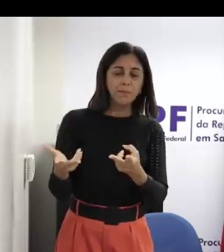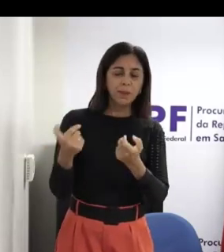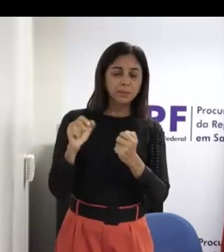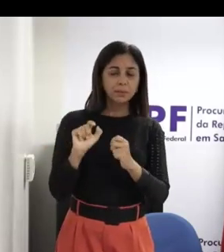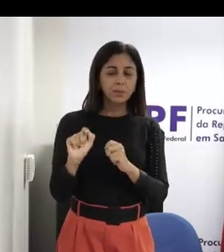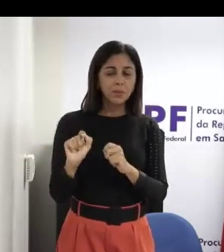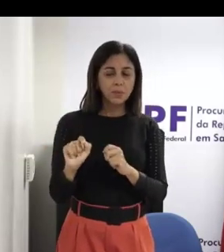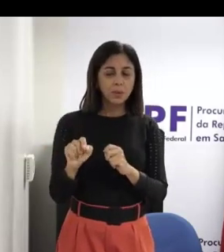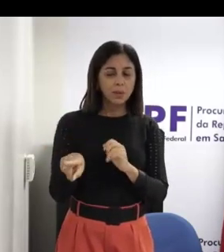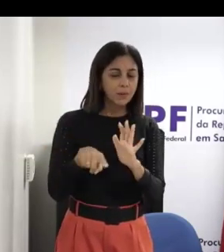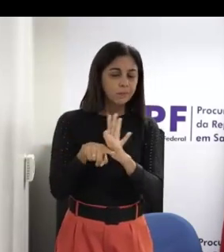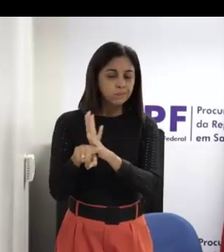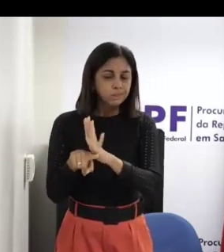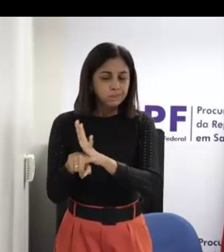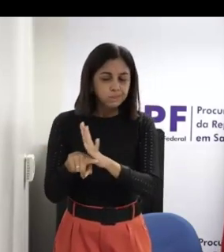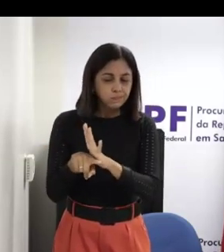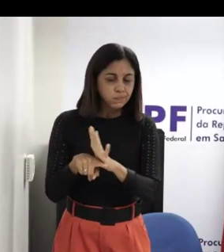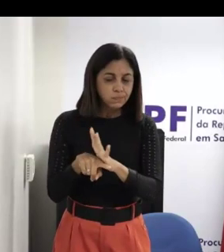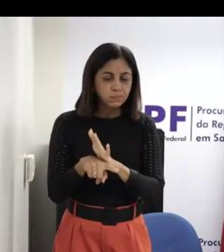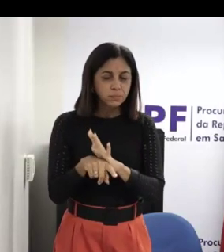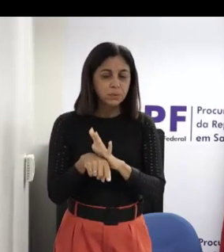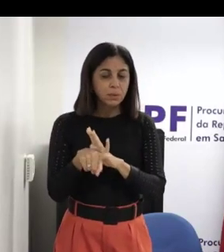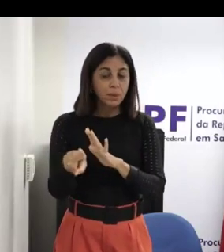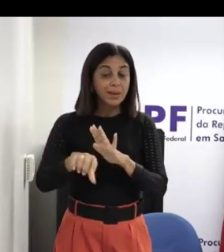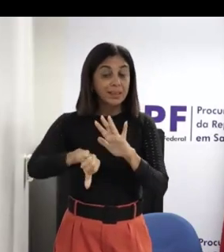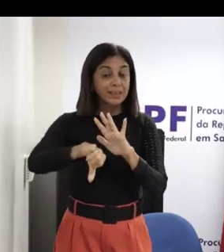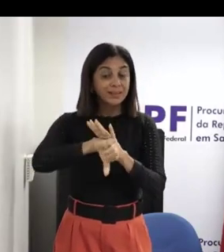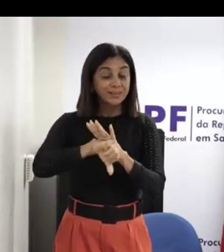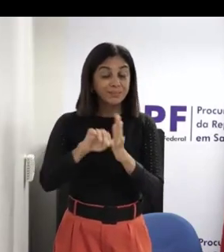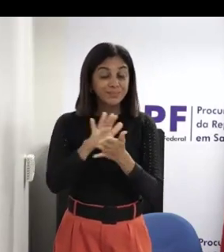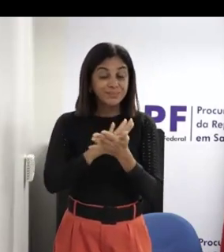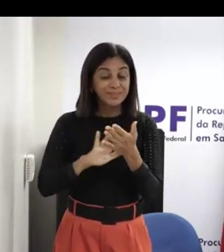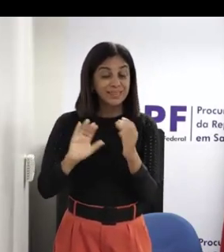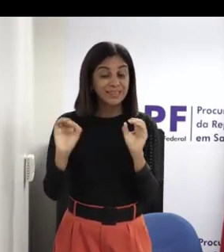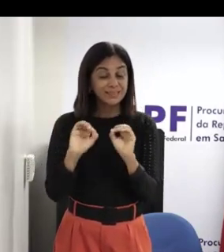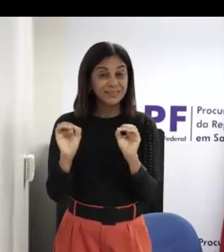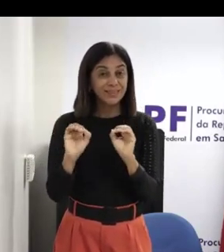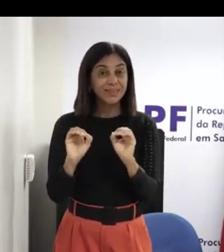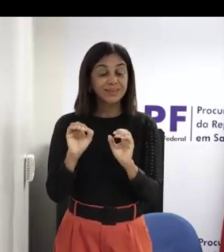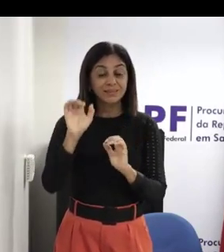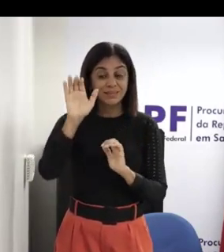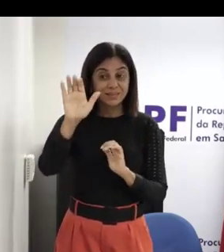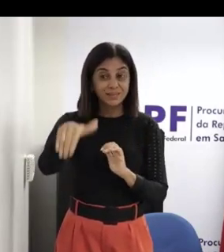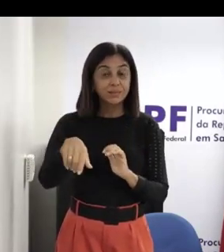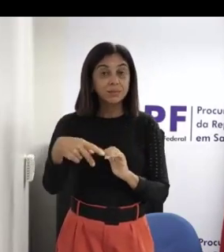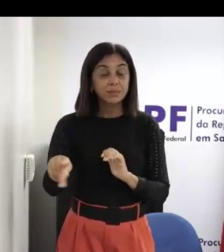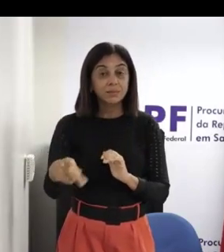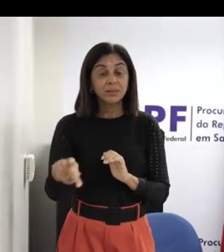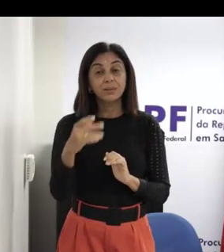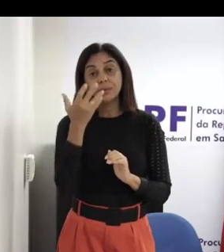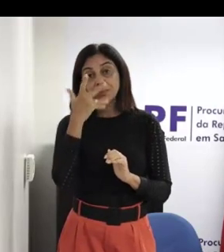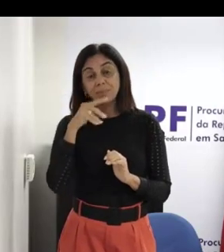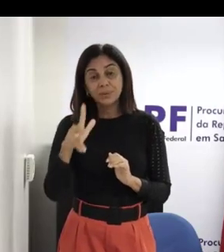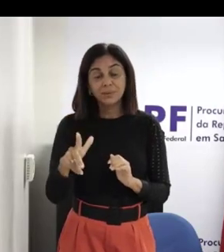chegou ali que que não havia um dolo específico Às vezes a criança tava passando por um problema de separação dos pais e não em si